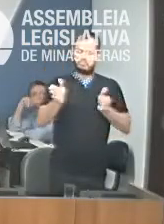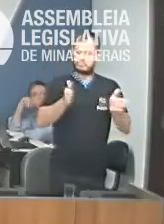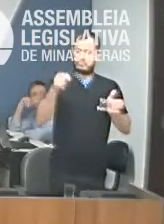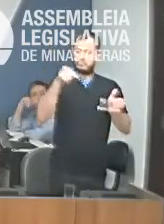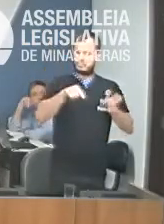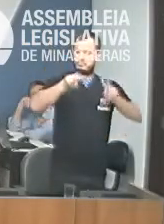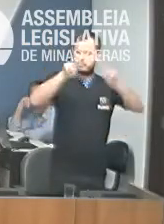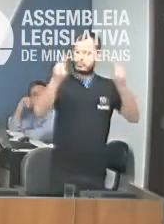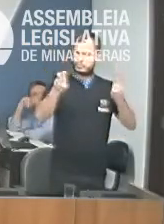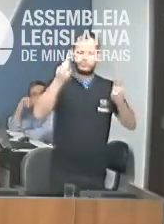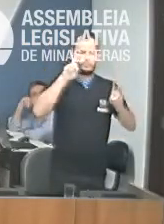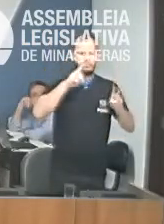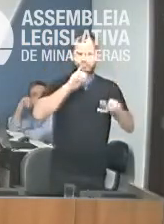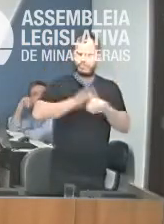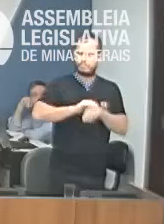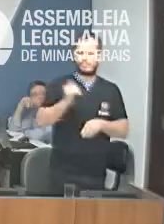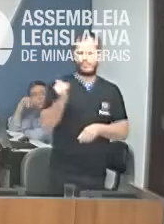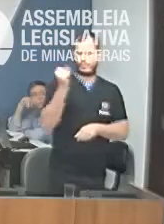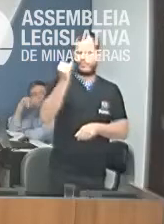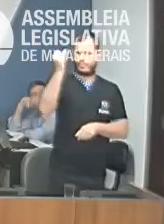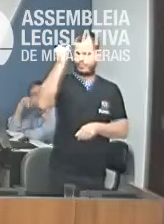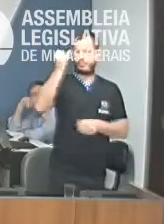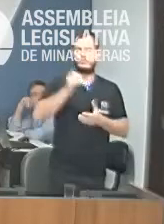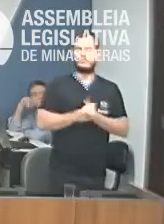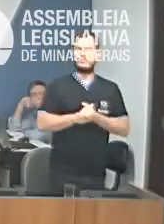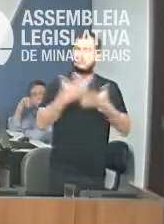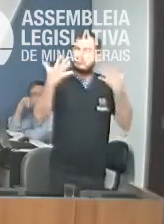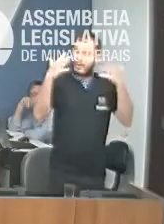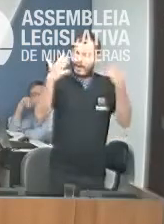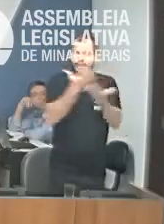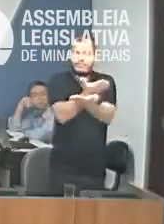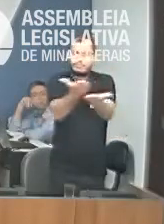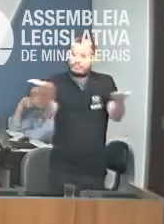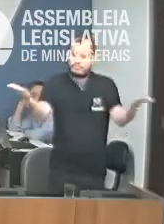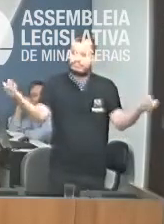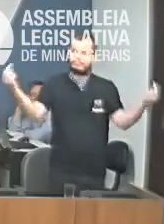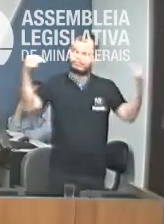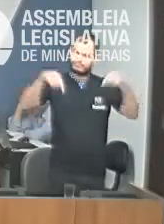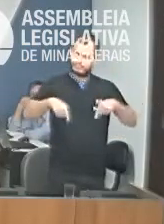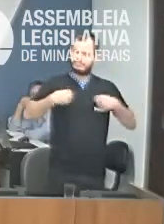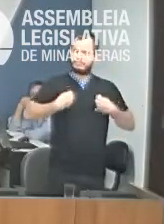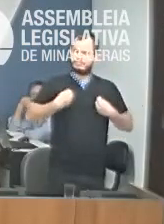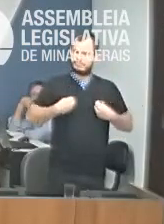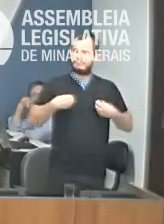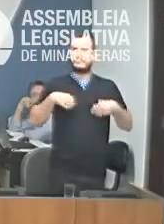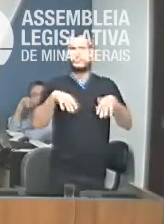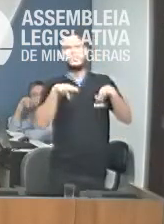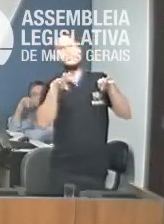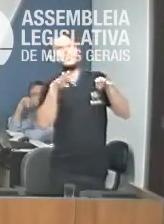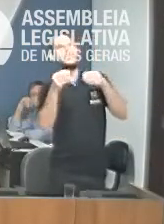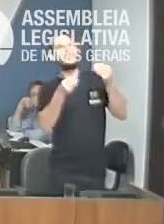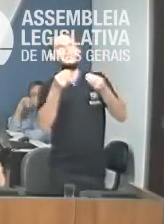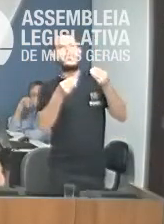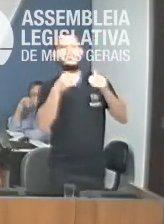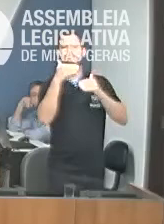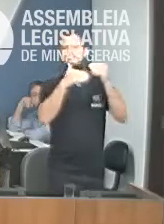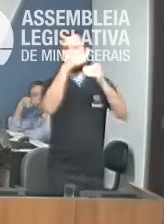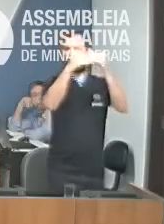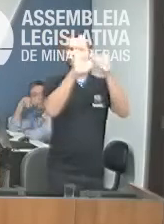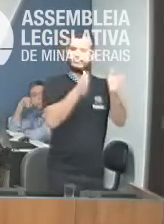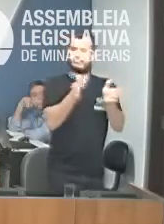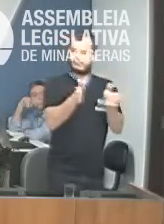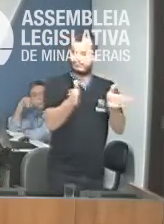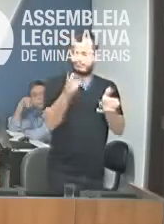guilherme pela importância desce desse tema discutido hoje eu quero parabenizar vocês que vieram